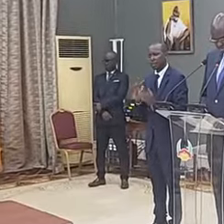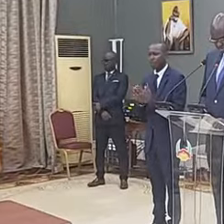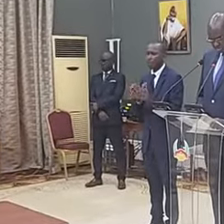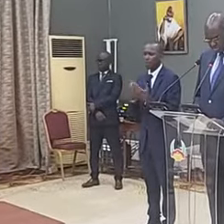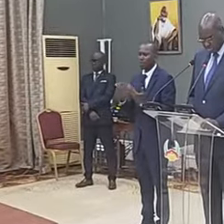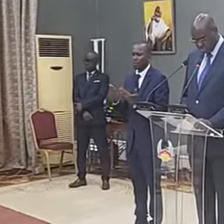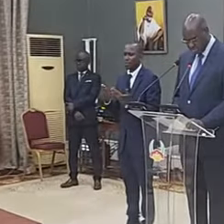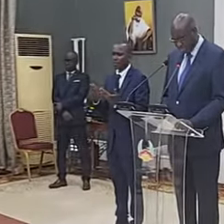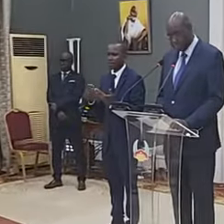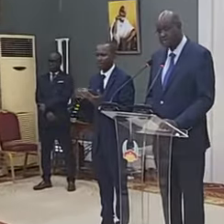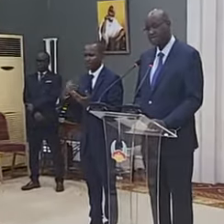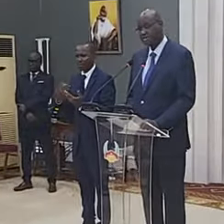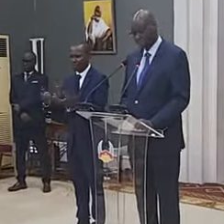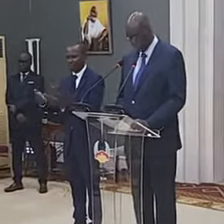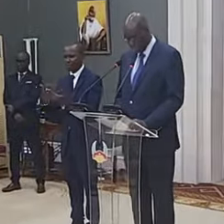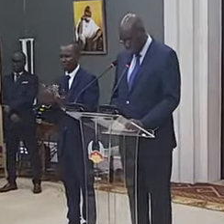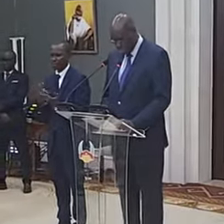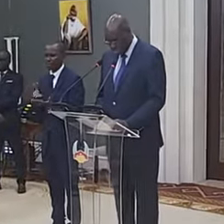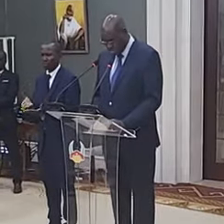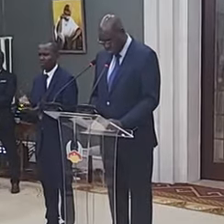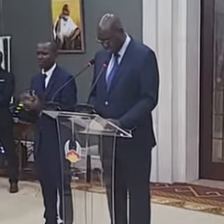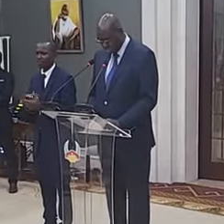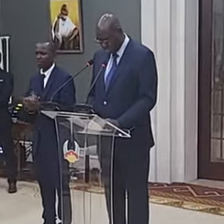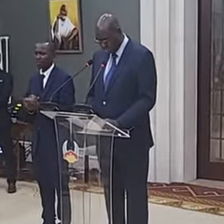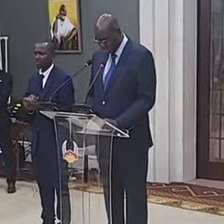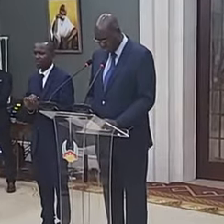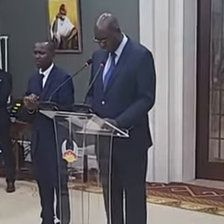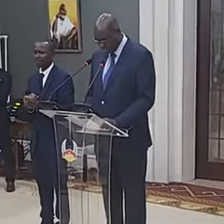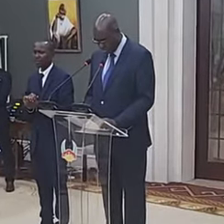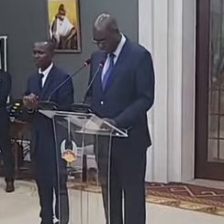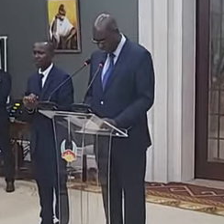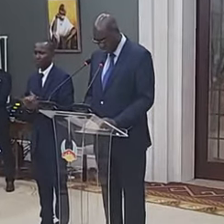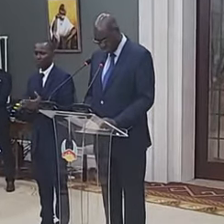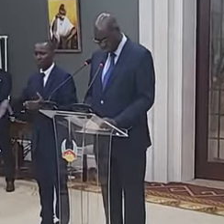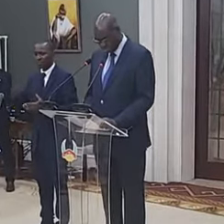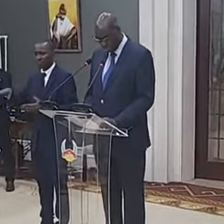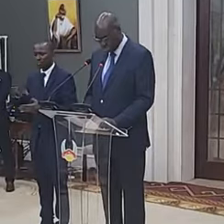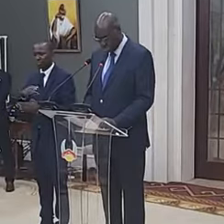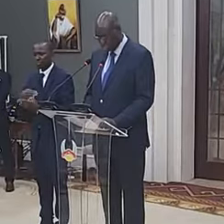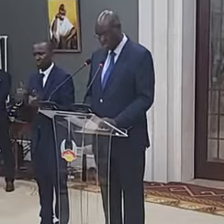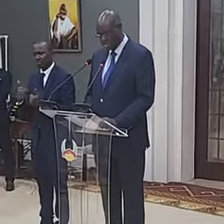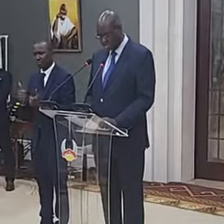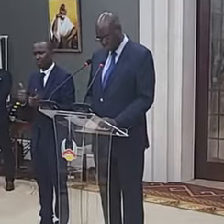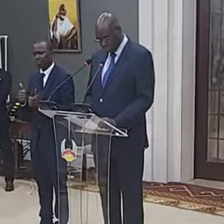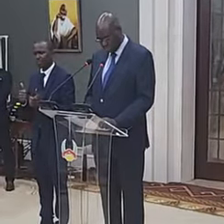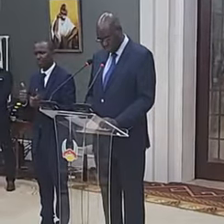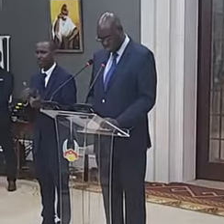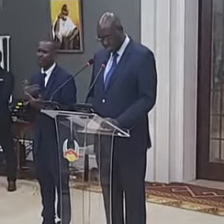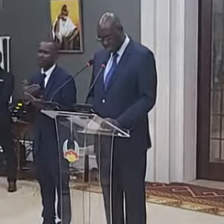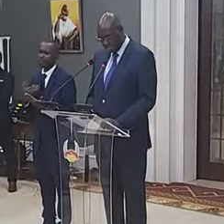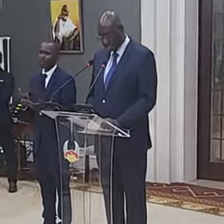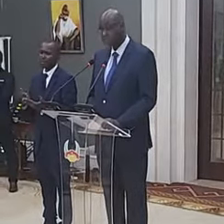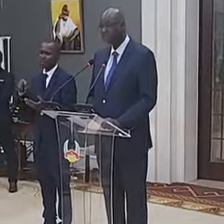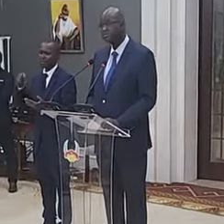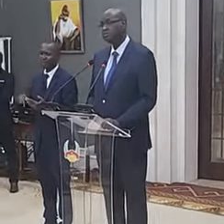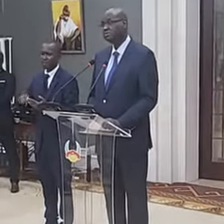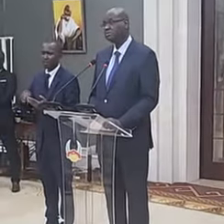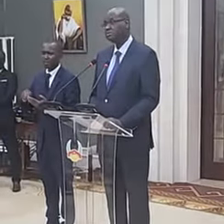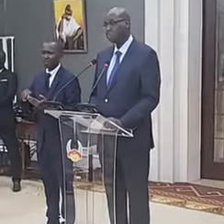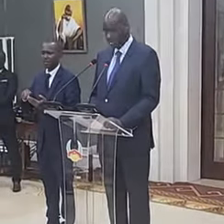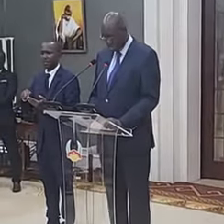com gestão eficiente e responsável dos recursos, para a satisfação do bem-estar ou